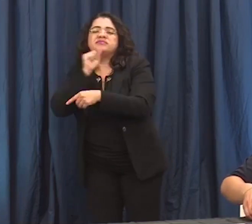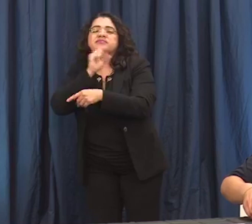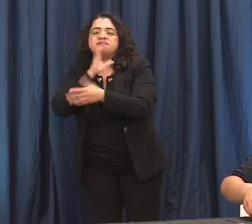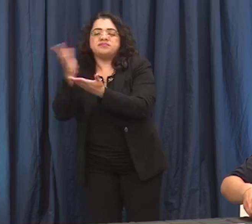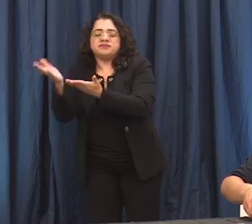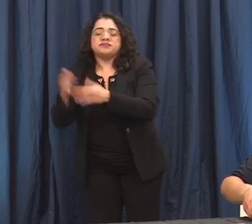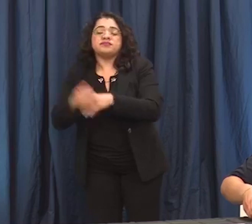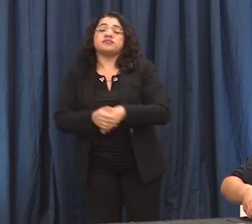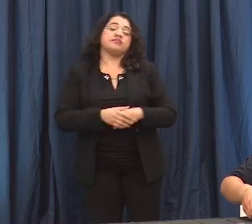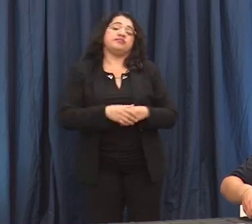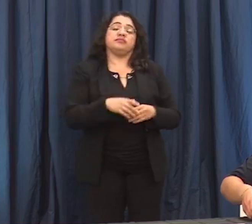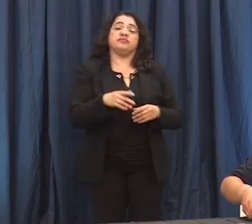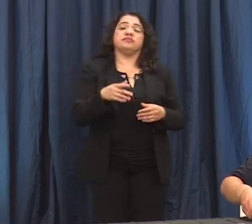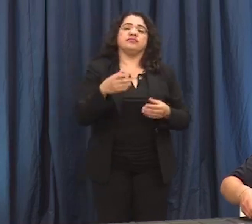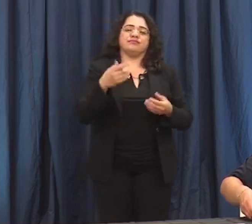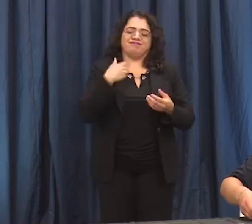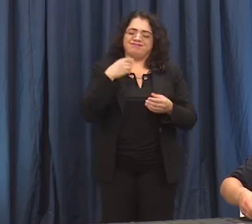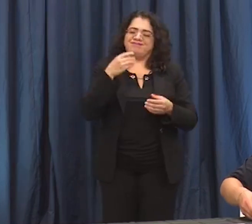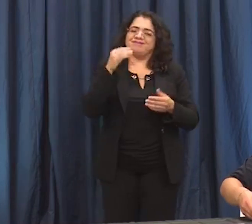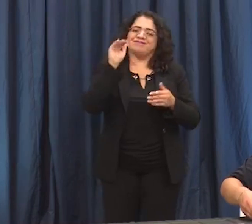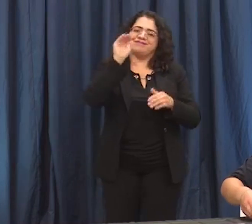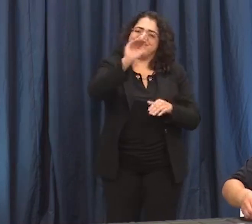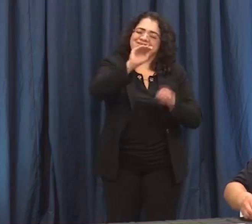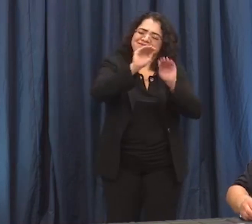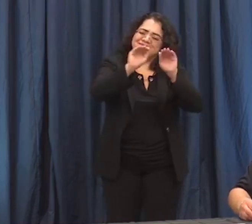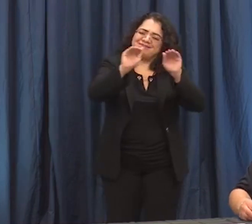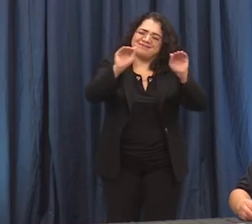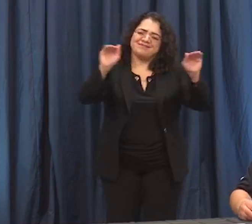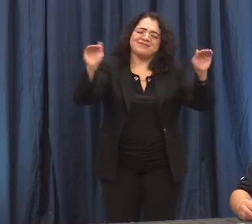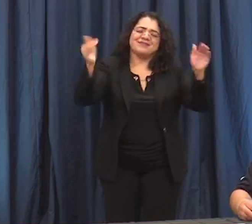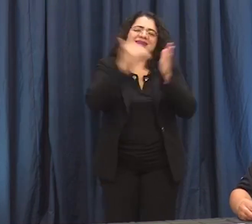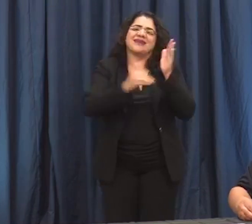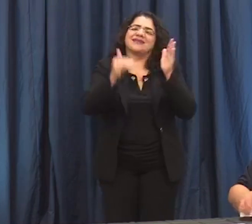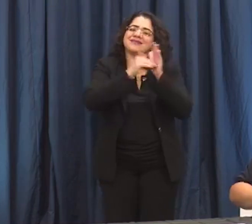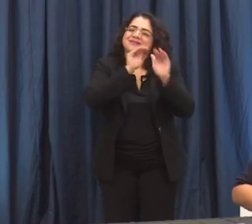veces y continuaremos recordándoles a todos que esta